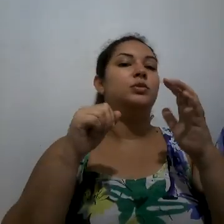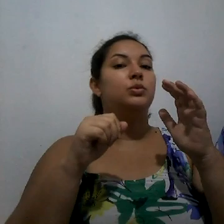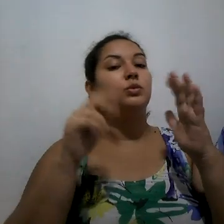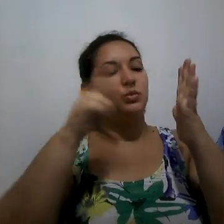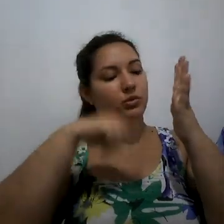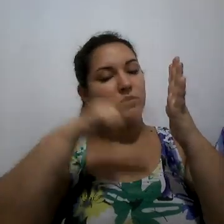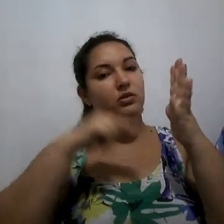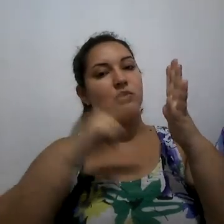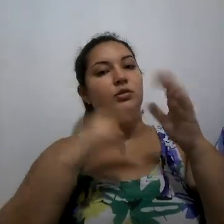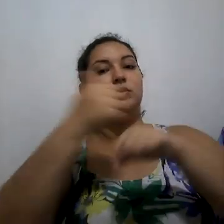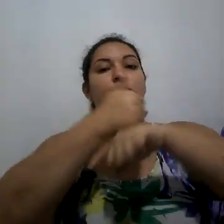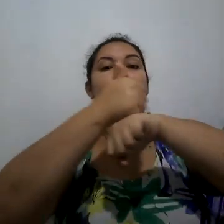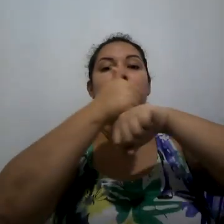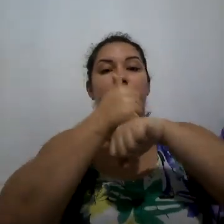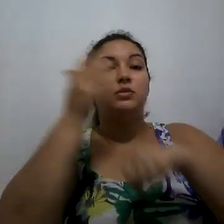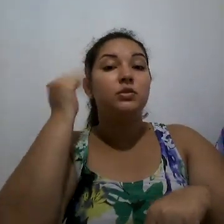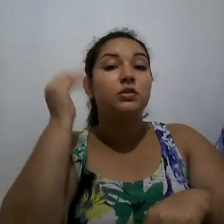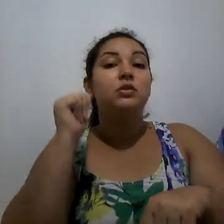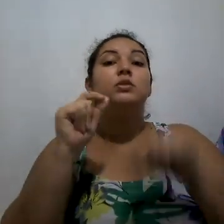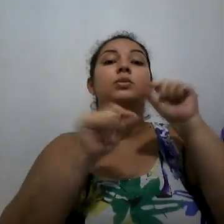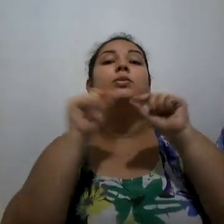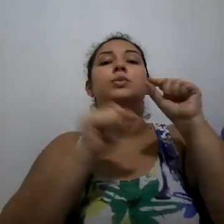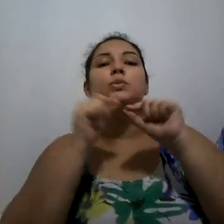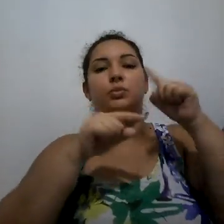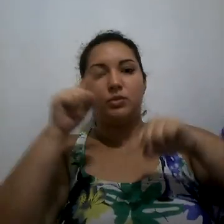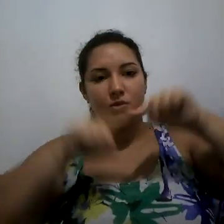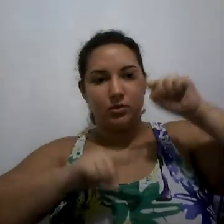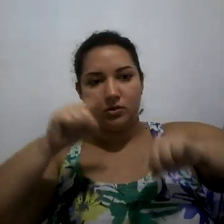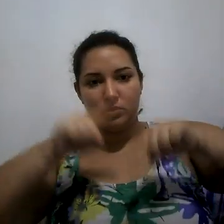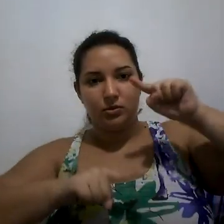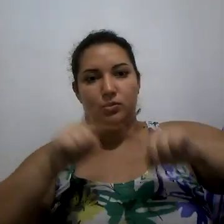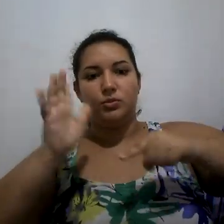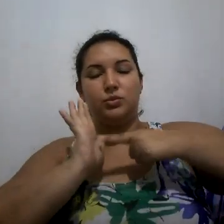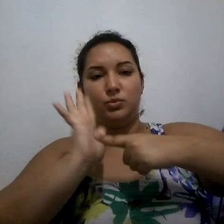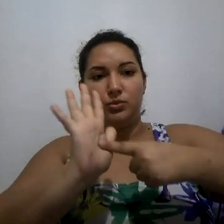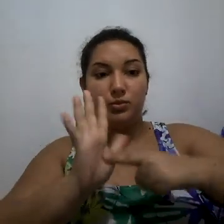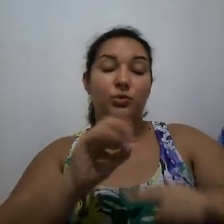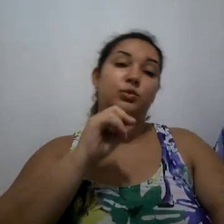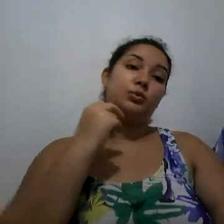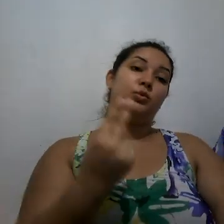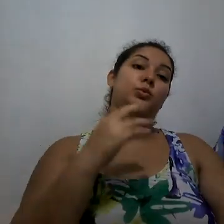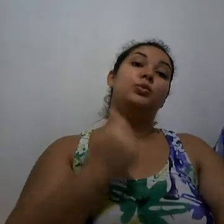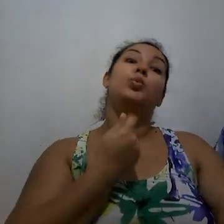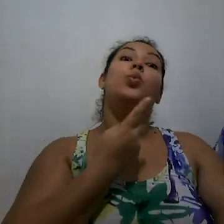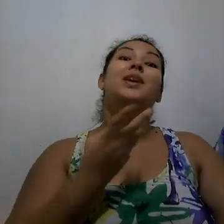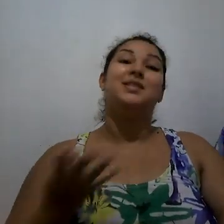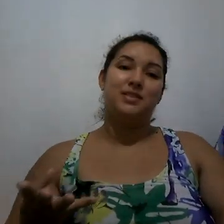qualificar, né, para descobrir determinado componente numa amostra, ou quantificar, né, ou dizer